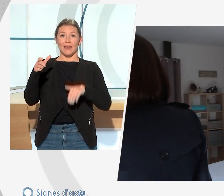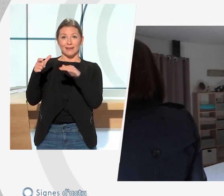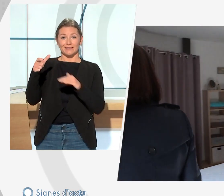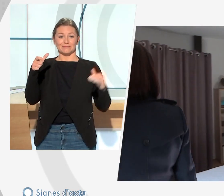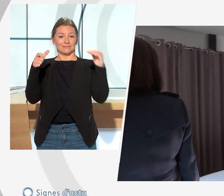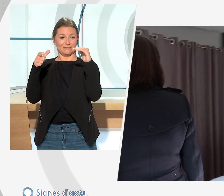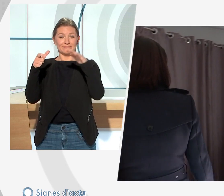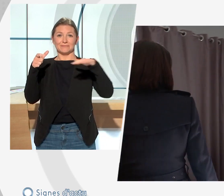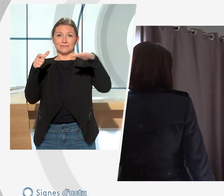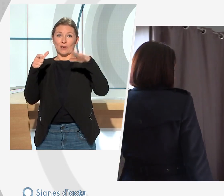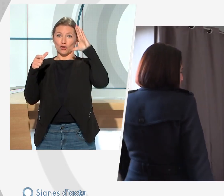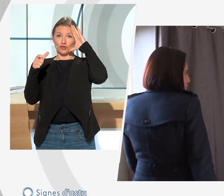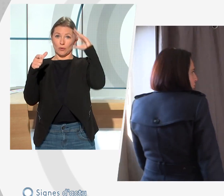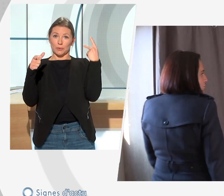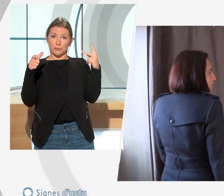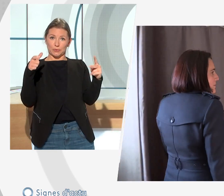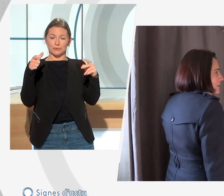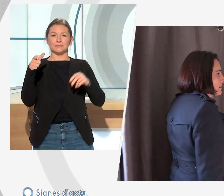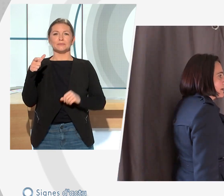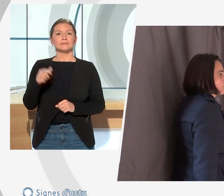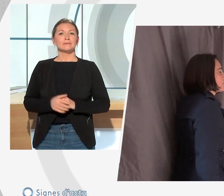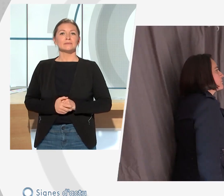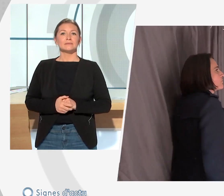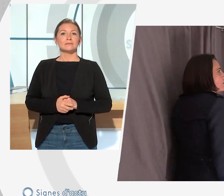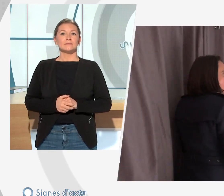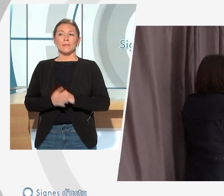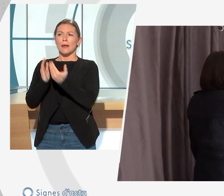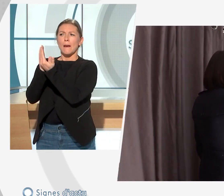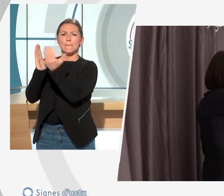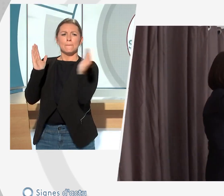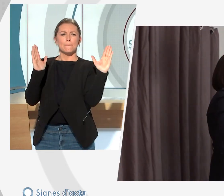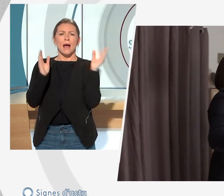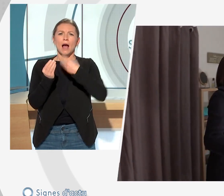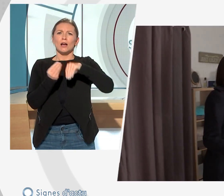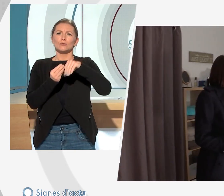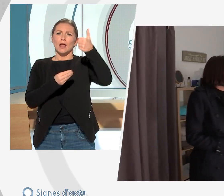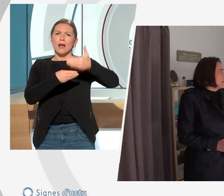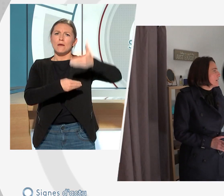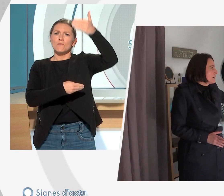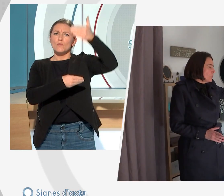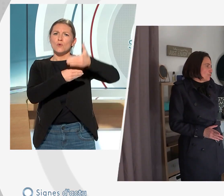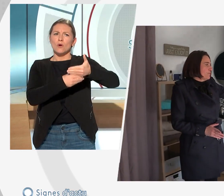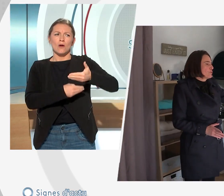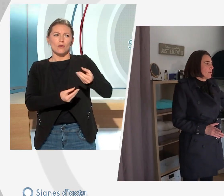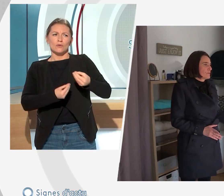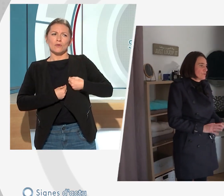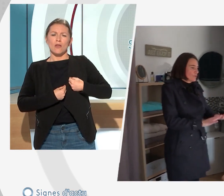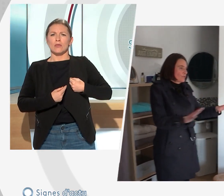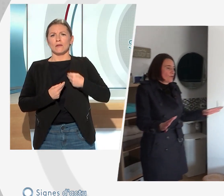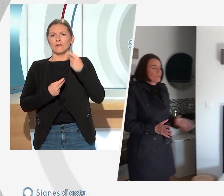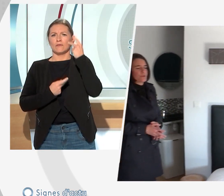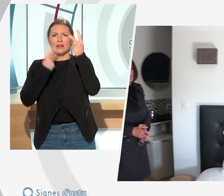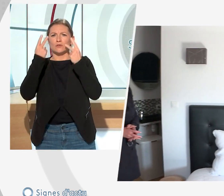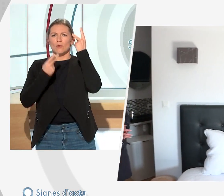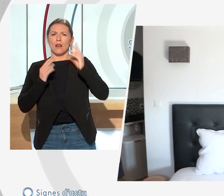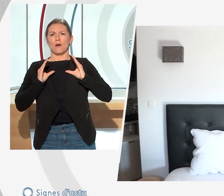du château d'eau. C'est la chambre de Fabien. La conception, on l'a voulu en escargot avec un pan coupé droit, de sorte que